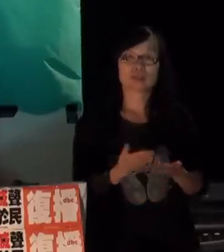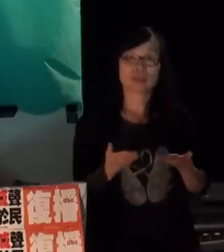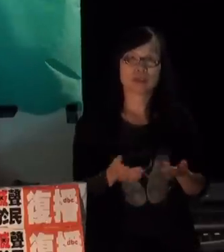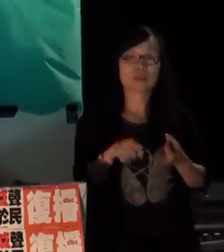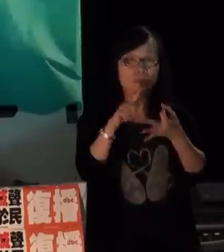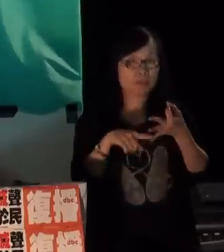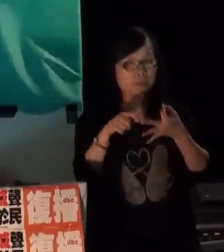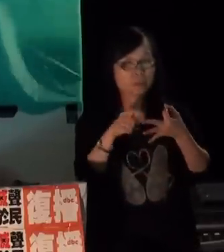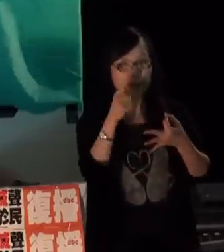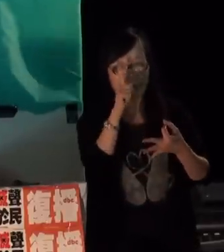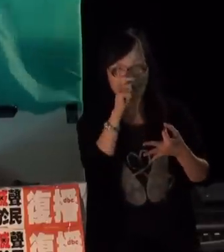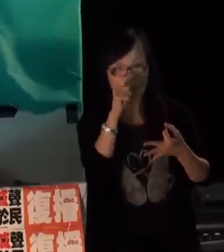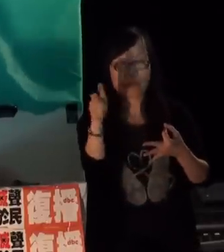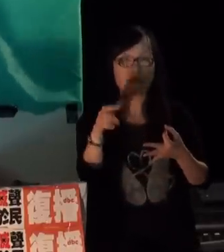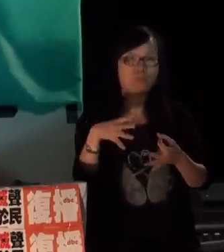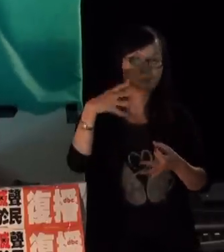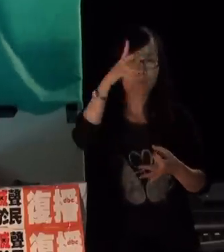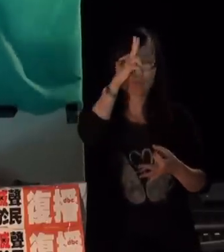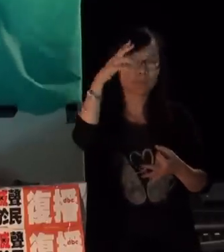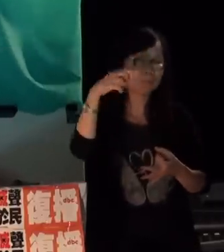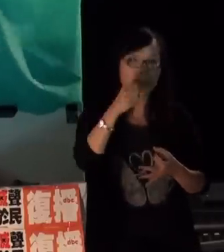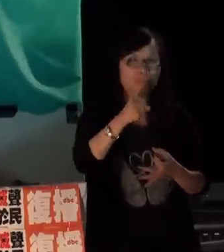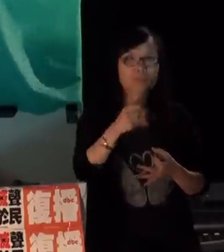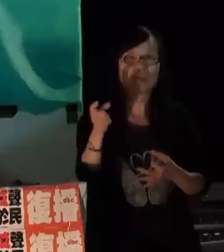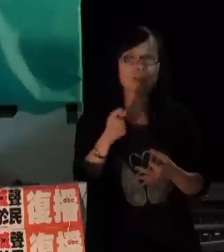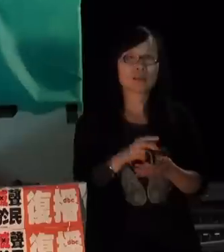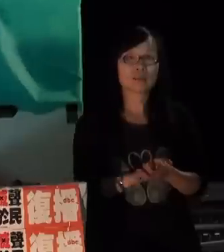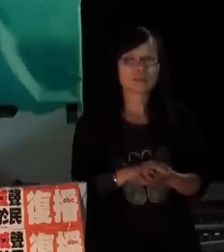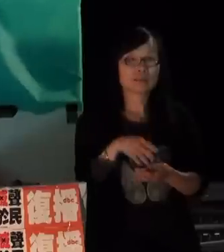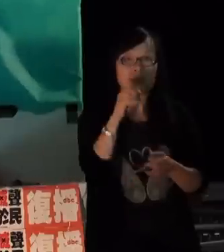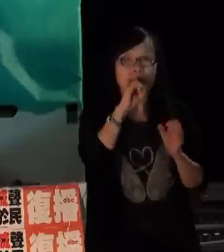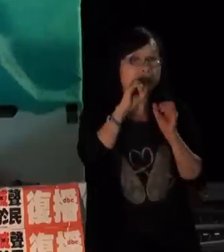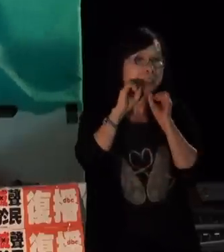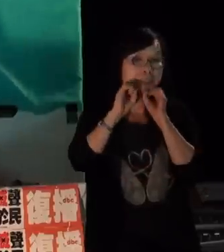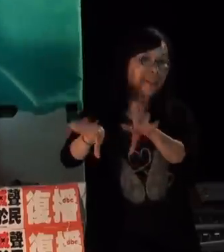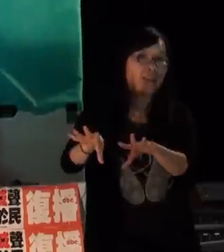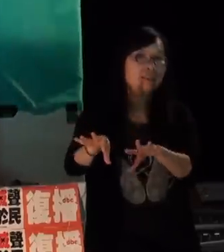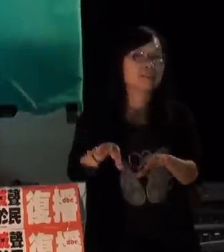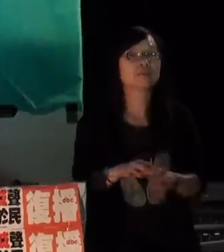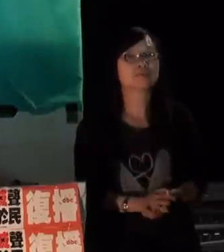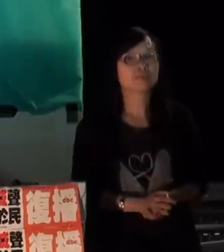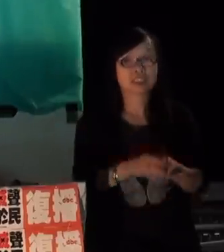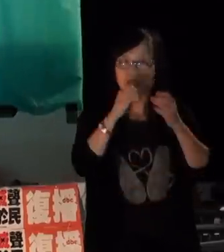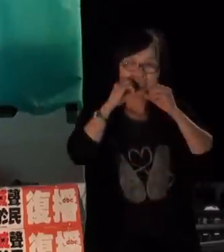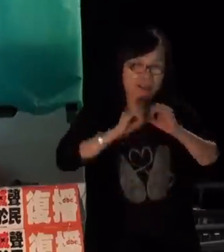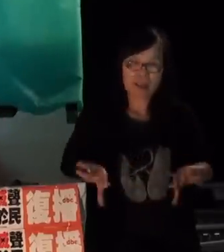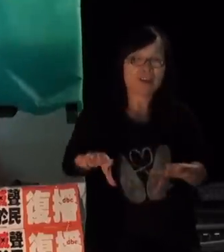錦良做官真係食屎都嘥屎，因為點解